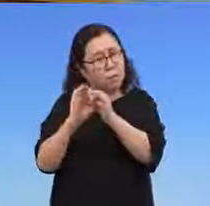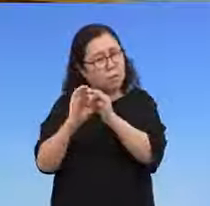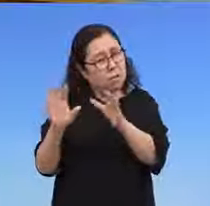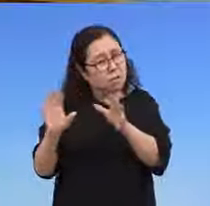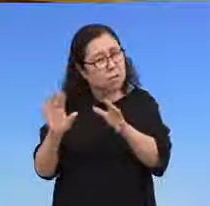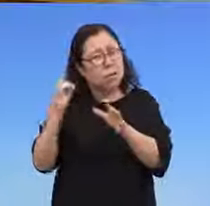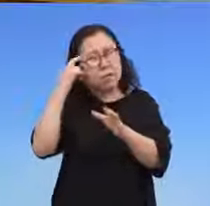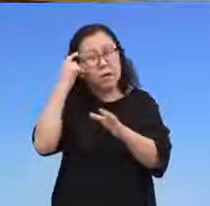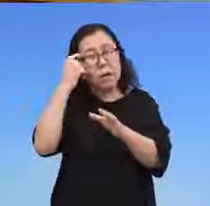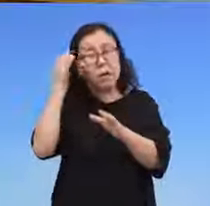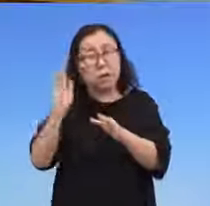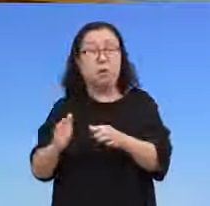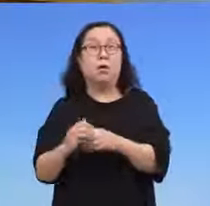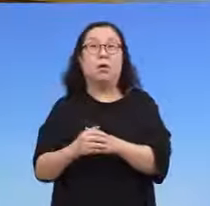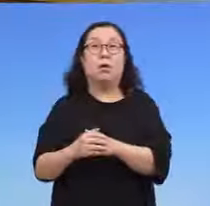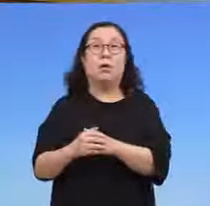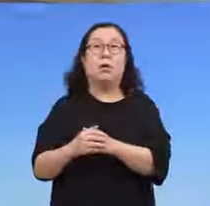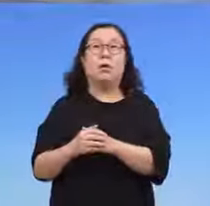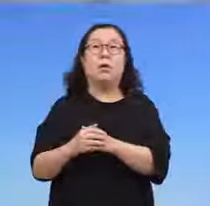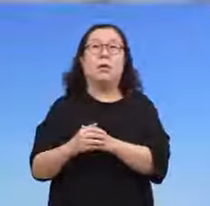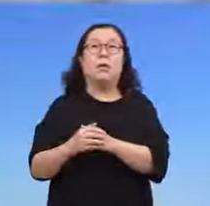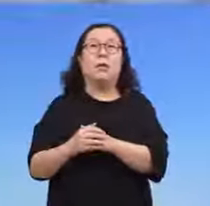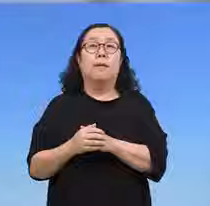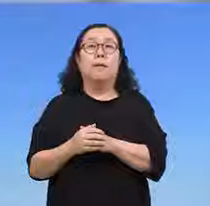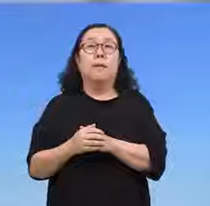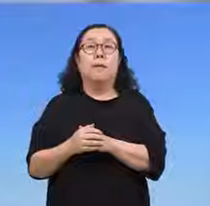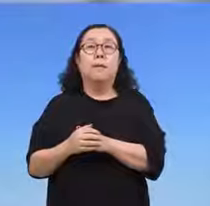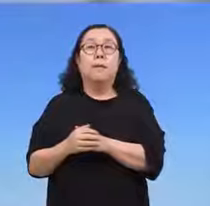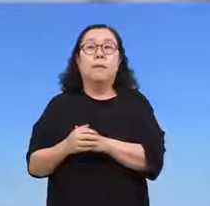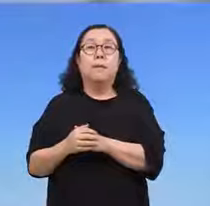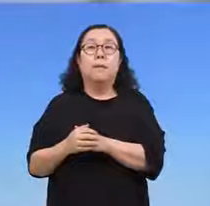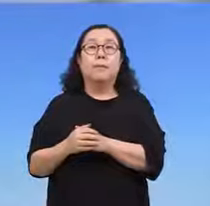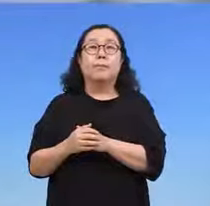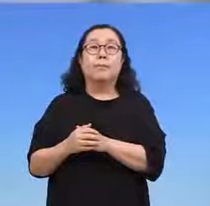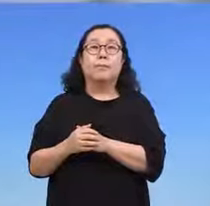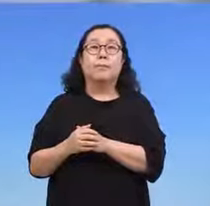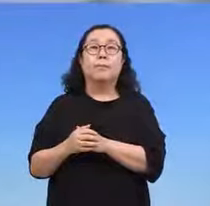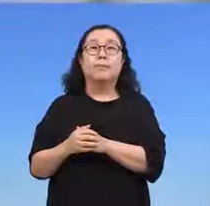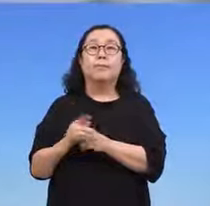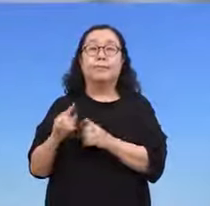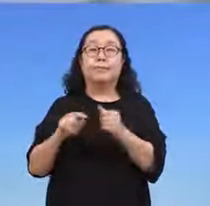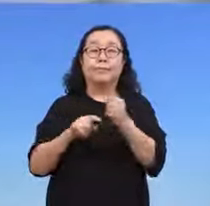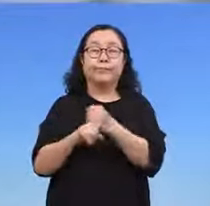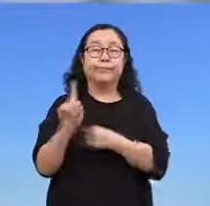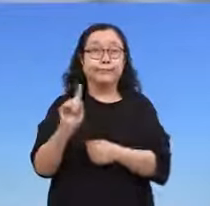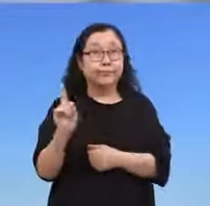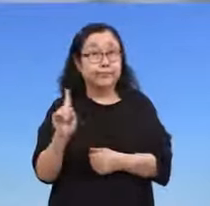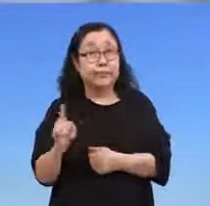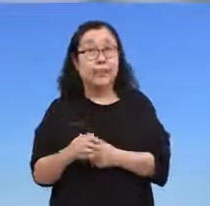이해가 좀 될 듯 말 듯 해요. 이게 무슨 뜻인가 하면은요,